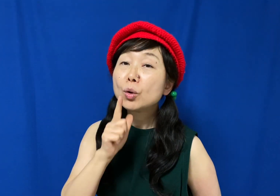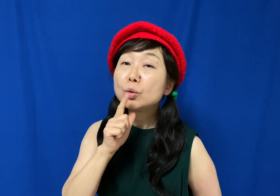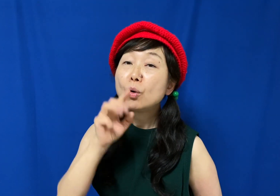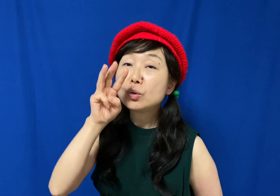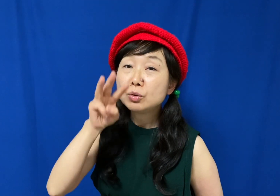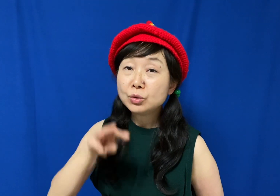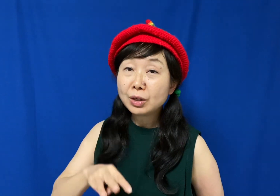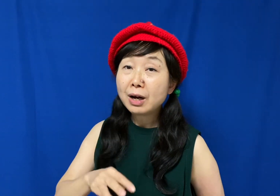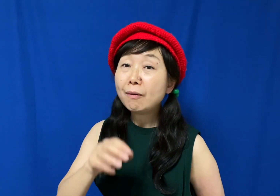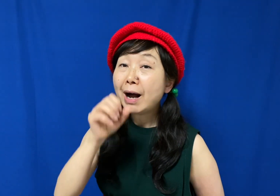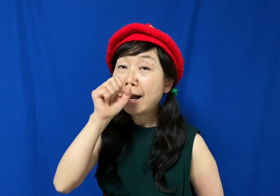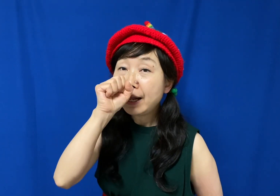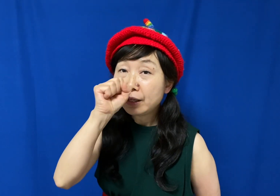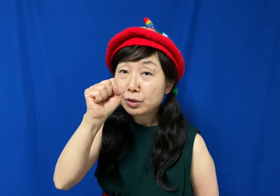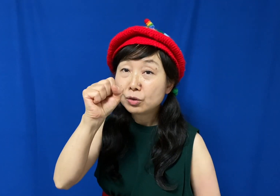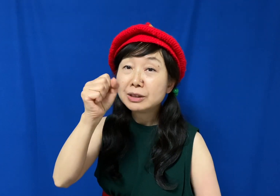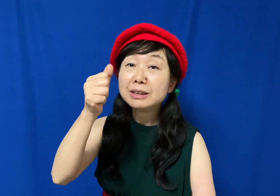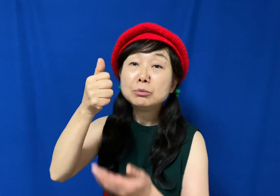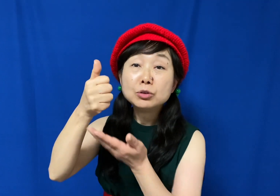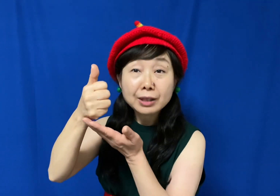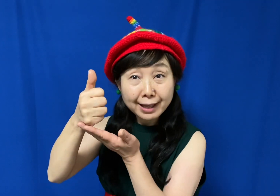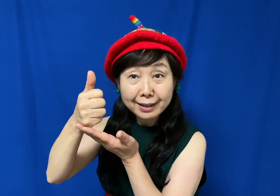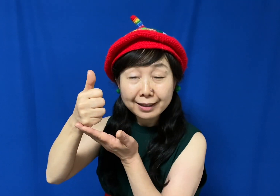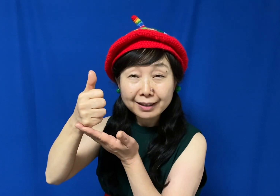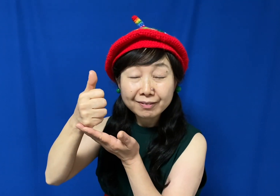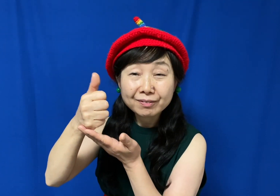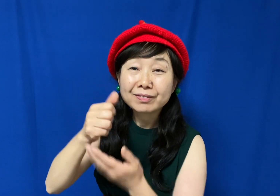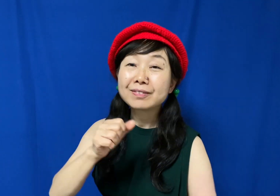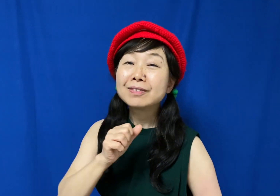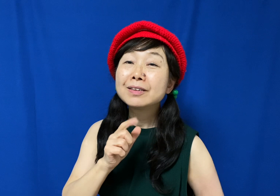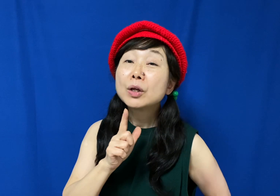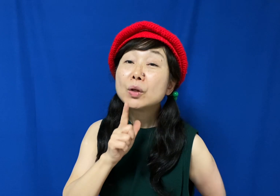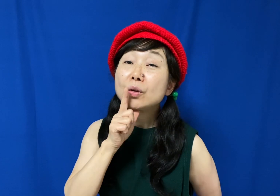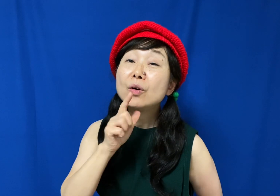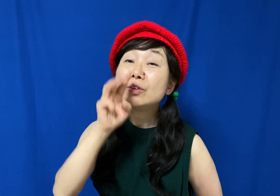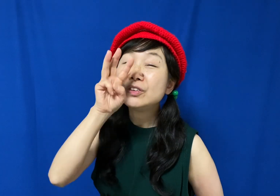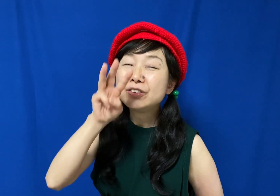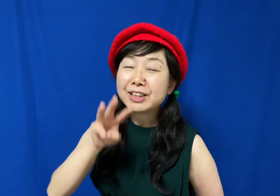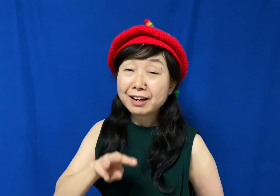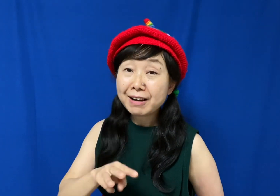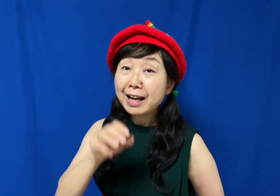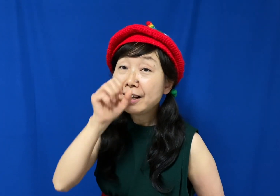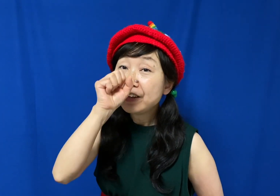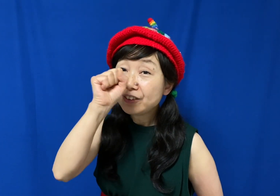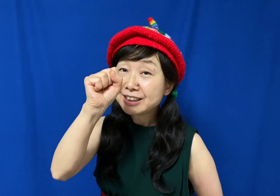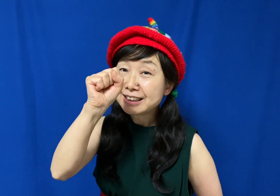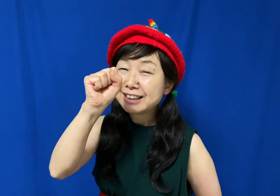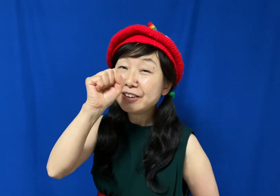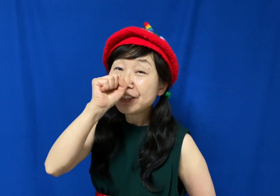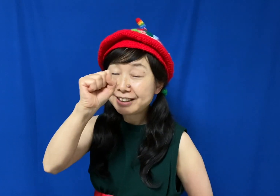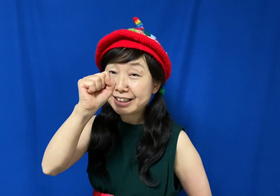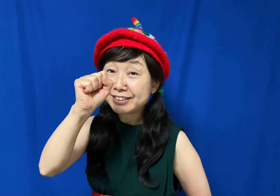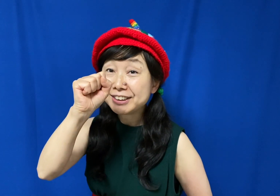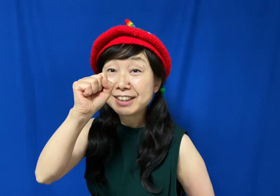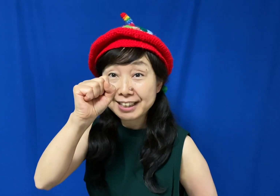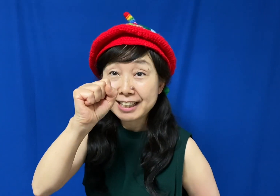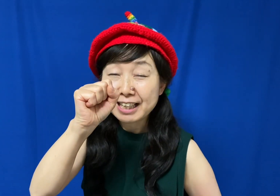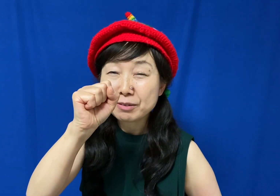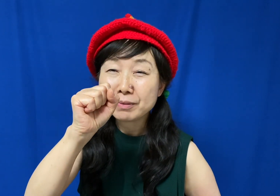徳川吉宗、徳川よし、よいっていう詩はね、やりました